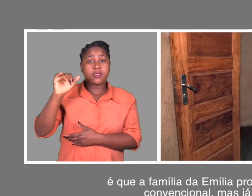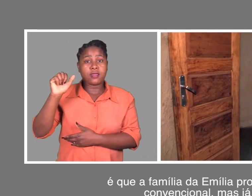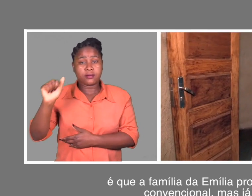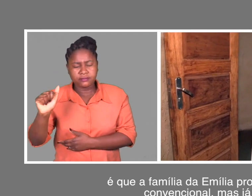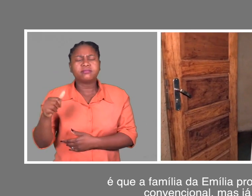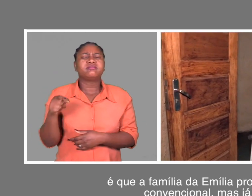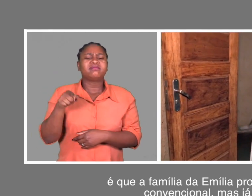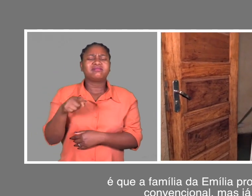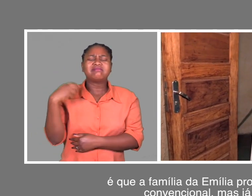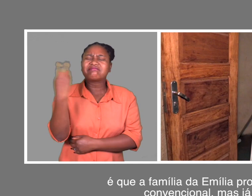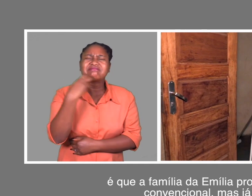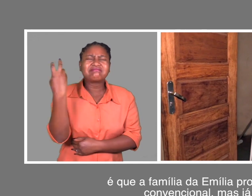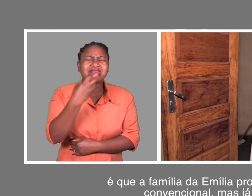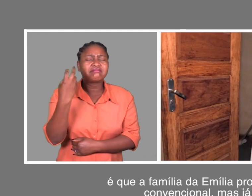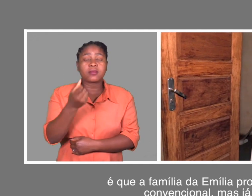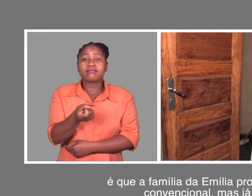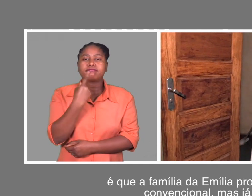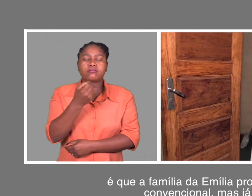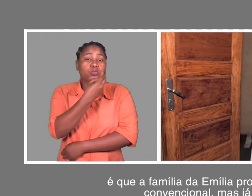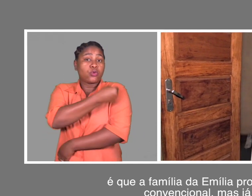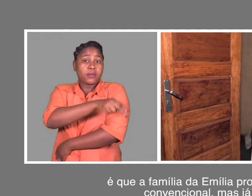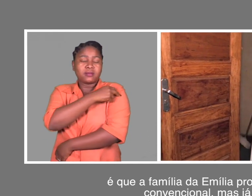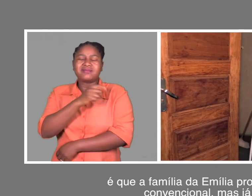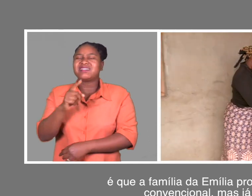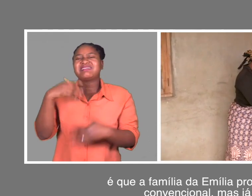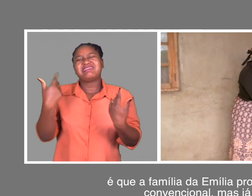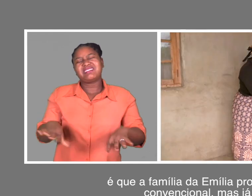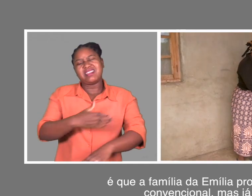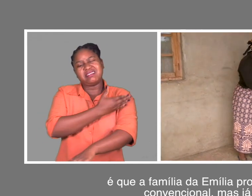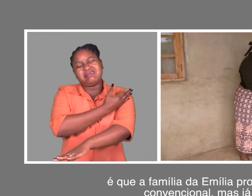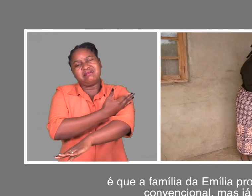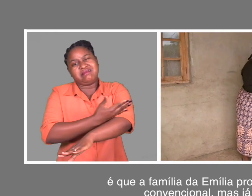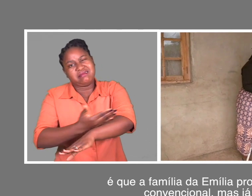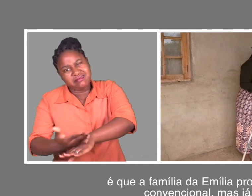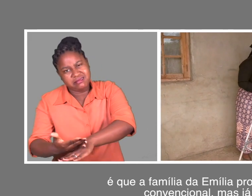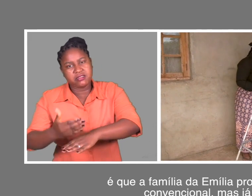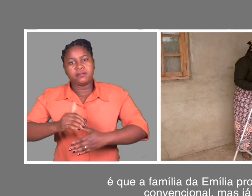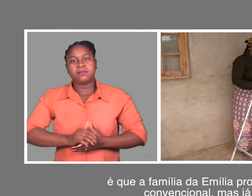família da Emília procurou tratamento convencional, mas já era tarde.